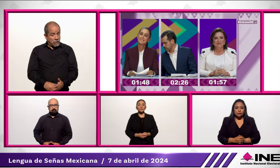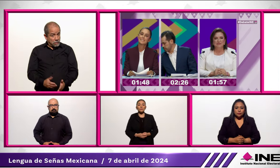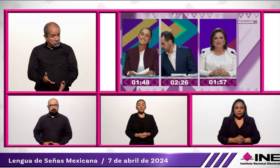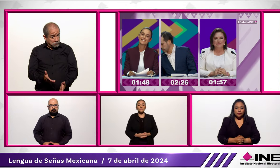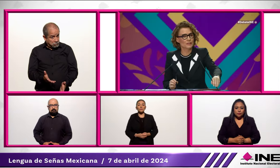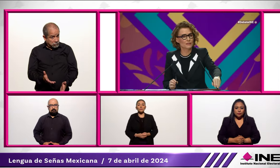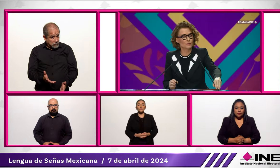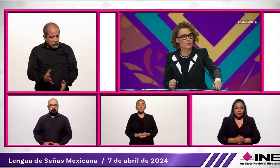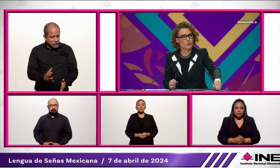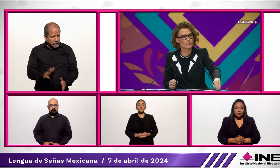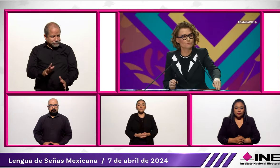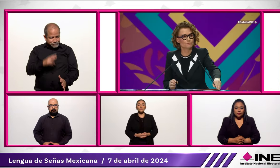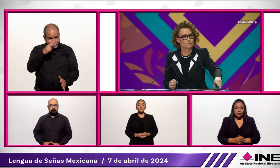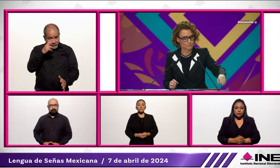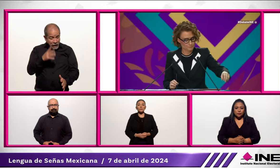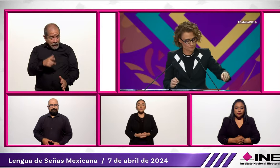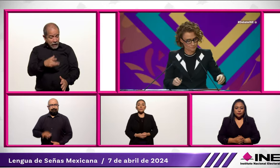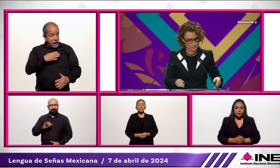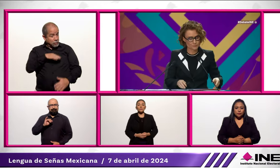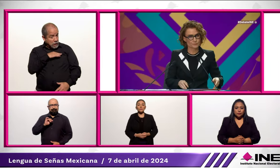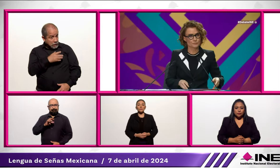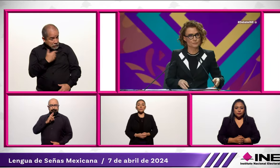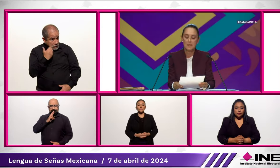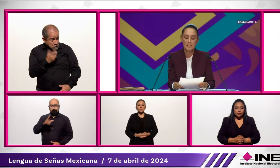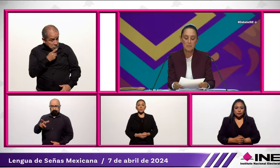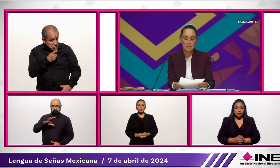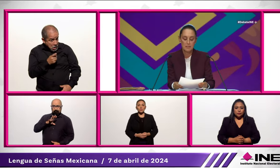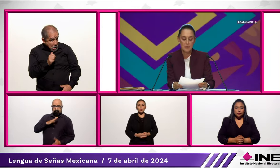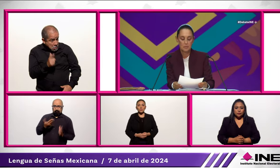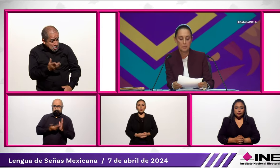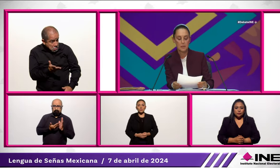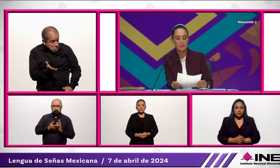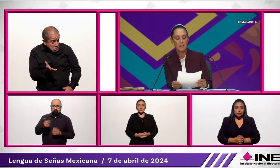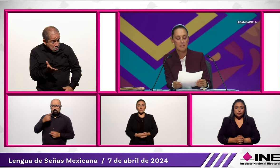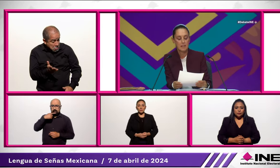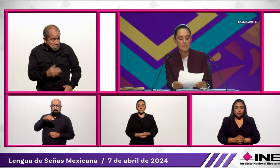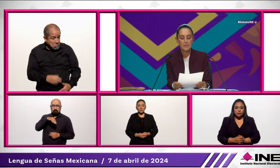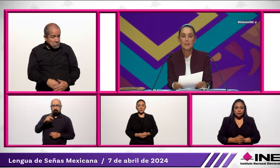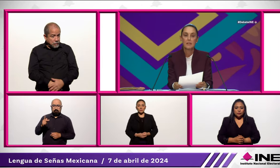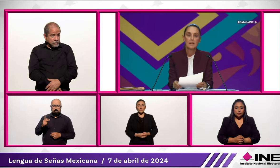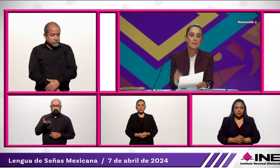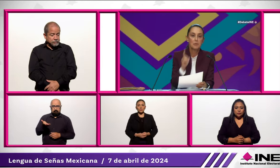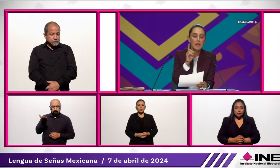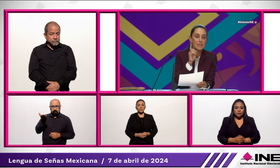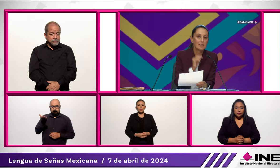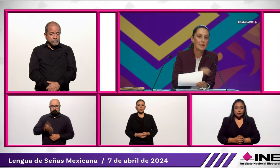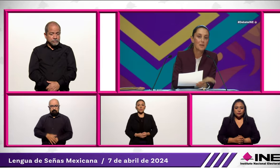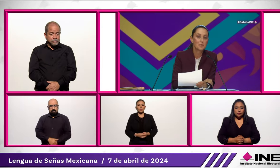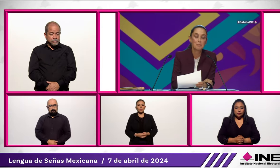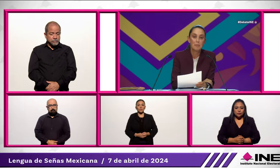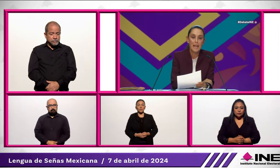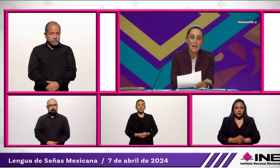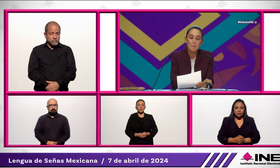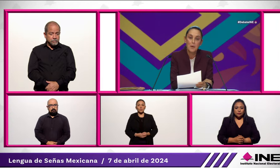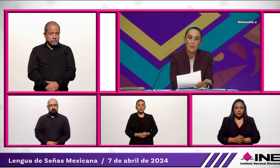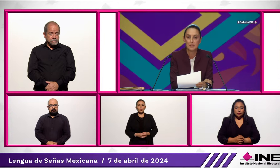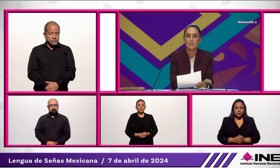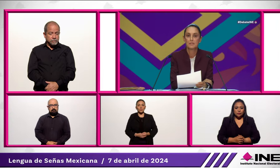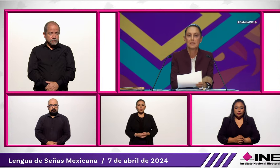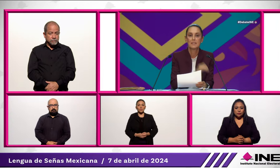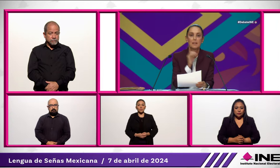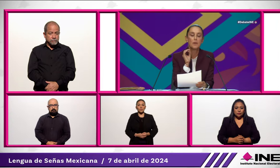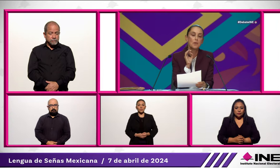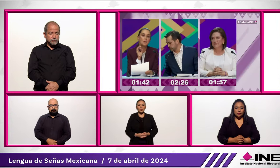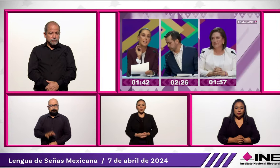Candidata Claudia Sheinbaum, ¿quiere responder? Sí, si tiene pruebas que las presente ante el Ministerio Público. A ver, les voy a decir los